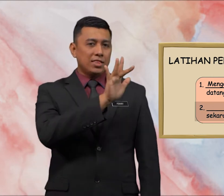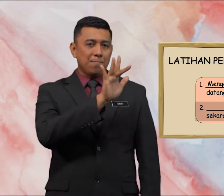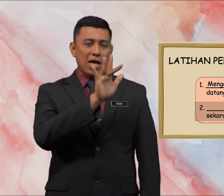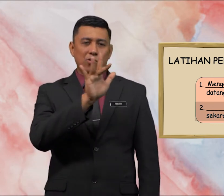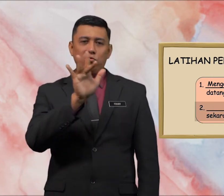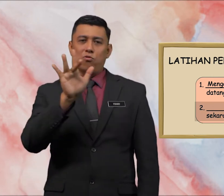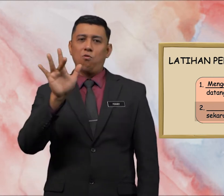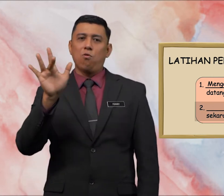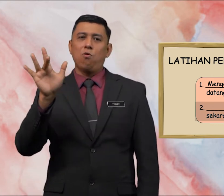tempat kosong,